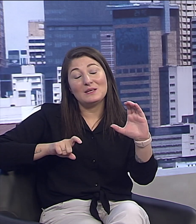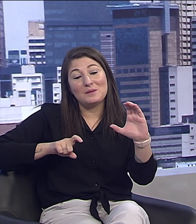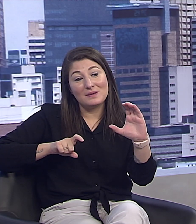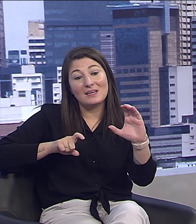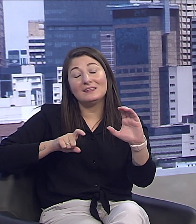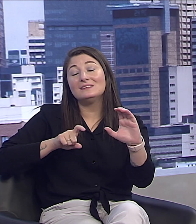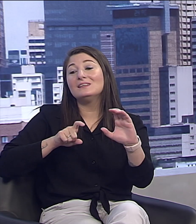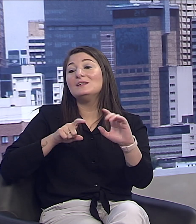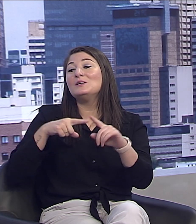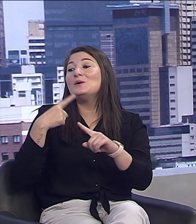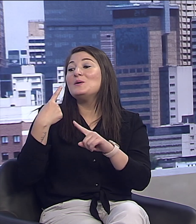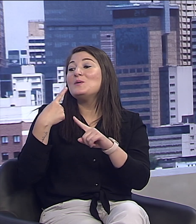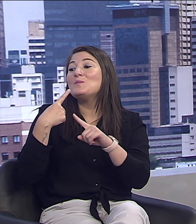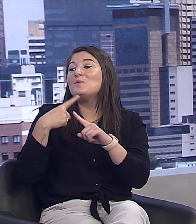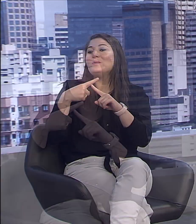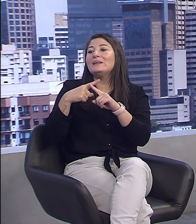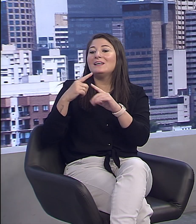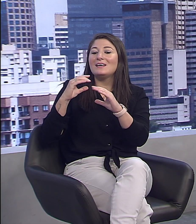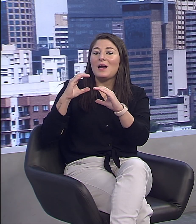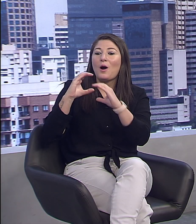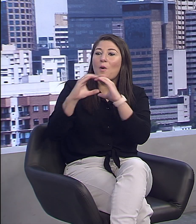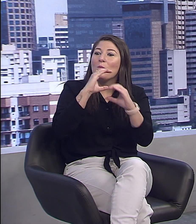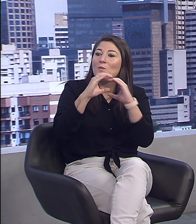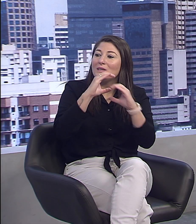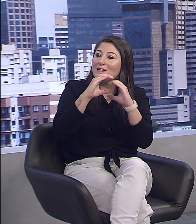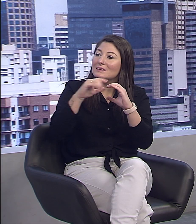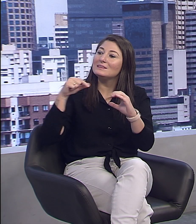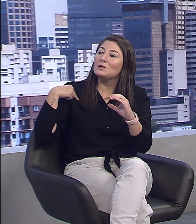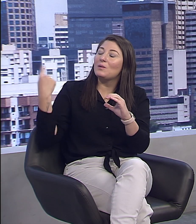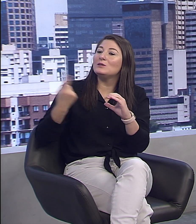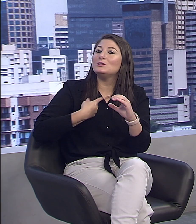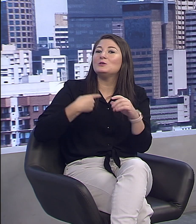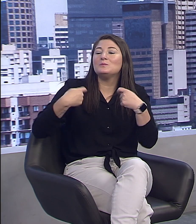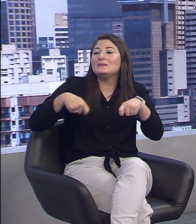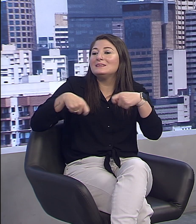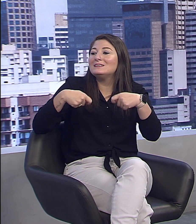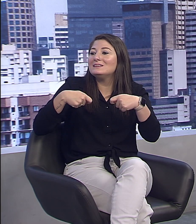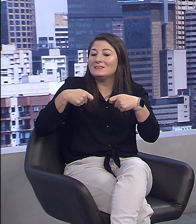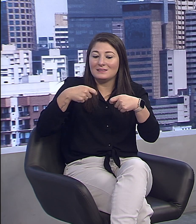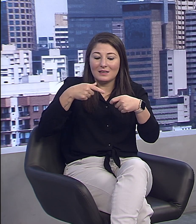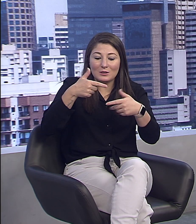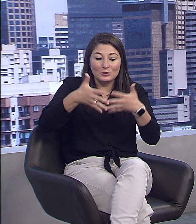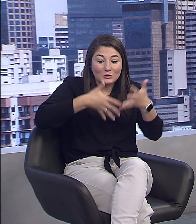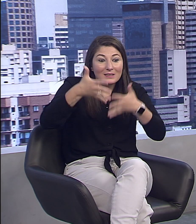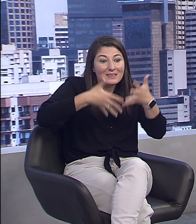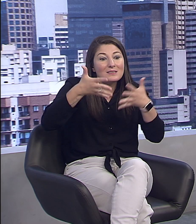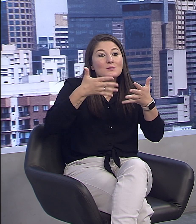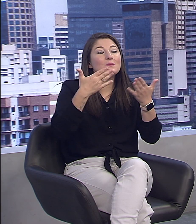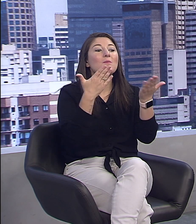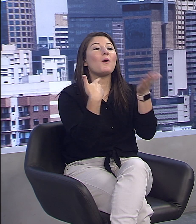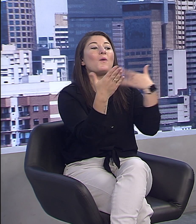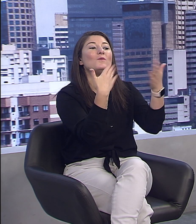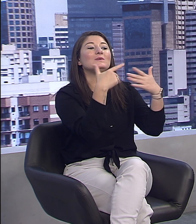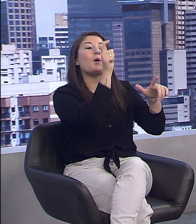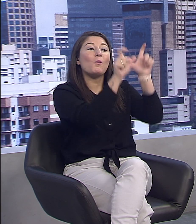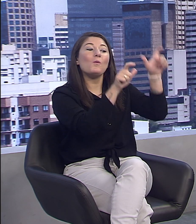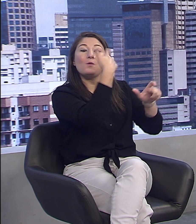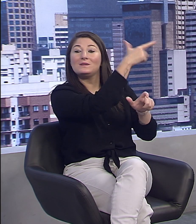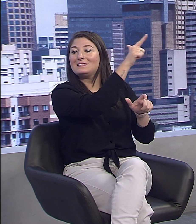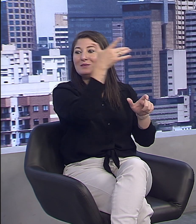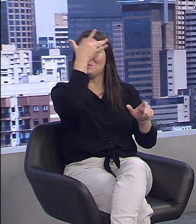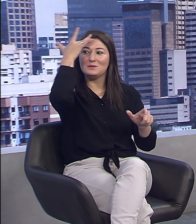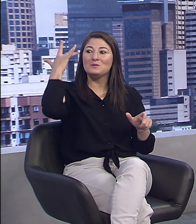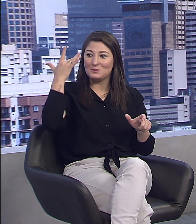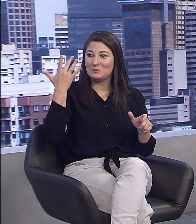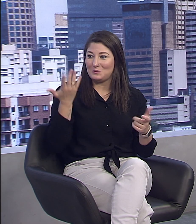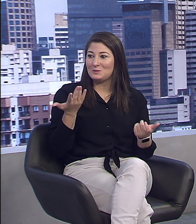uma independência linguística. Porque a nossa comunicação se dá por meio da língua de